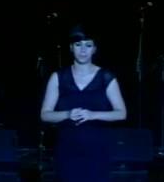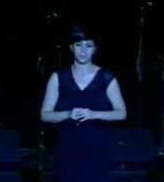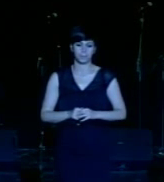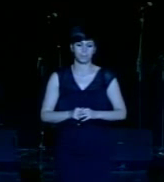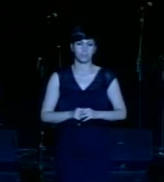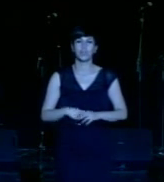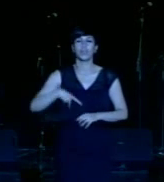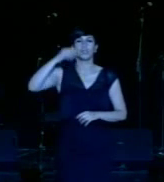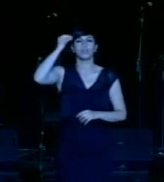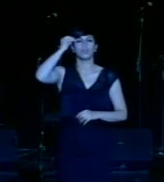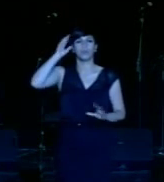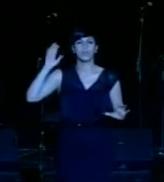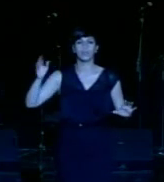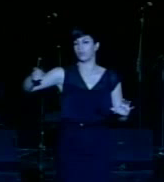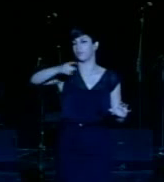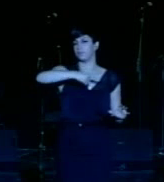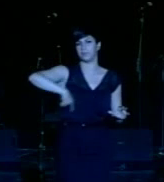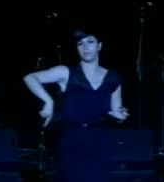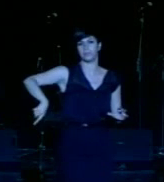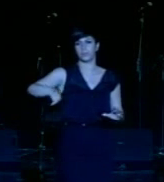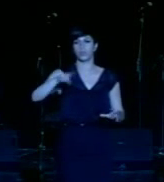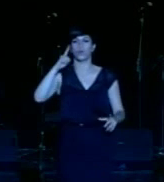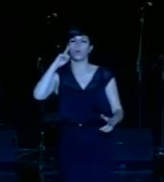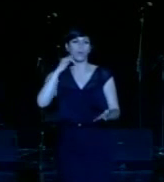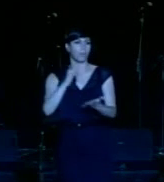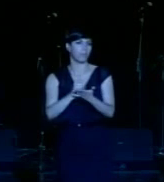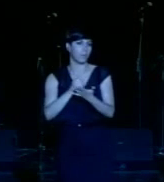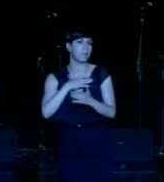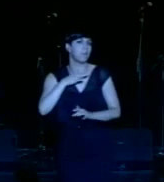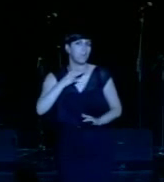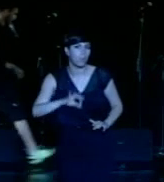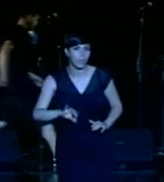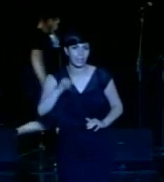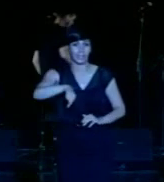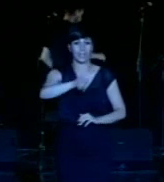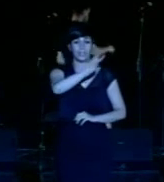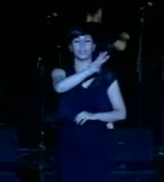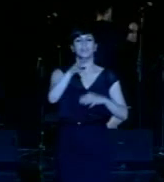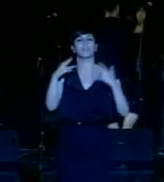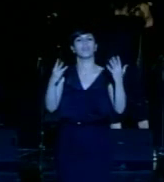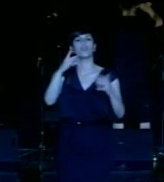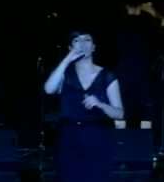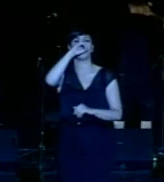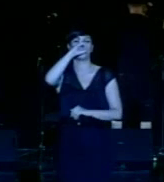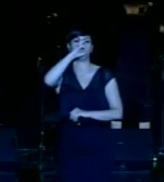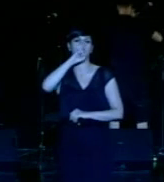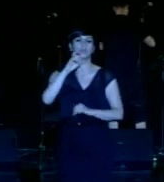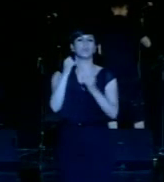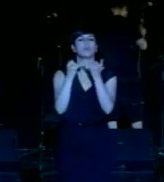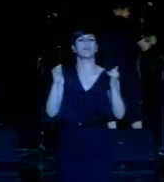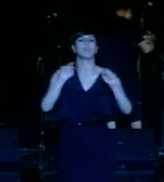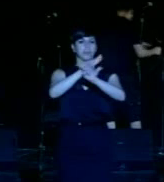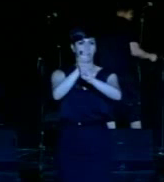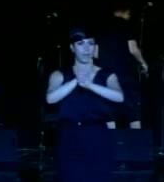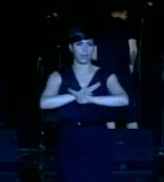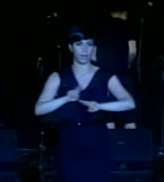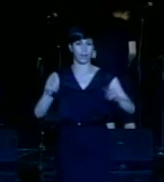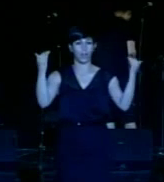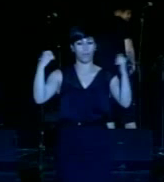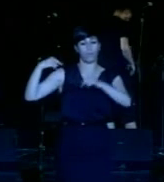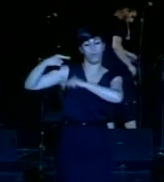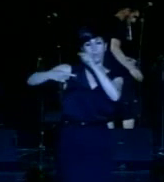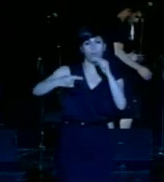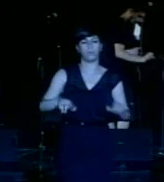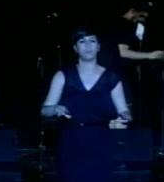Yo creo que todos hemos tenido ocasión de comprobar que en esta 38ª edición del Festival Internacional de Folclore de